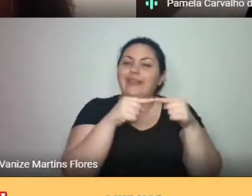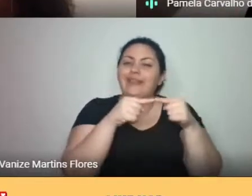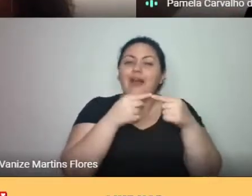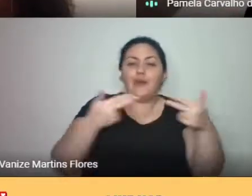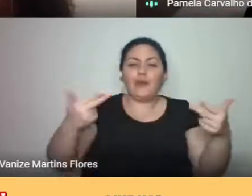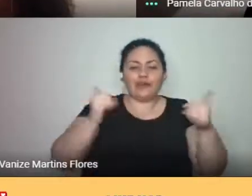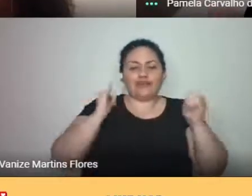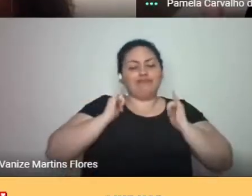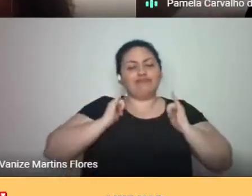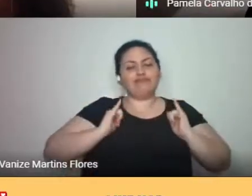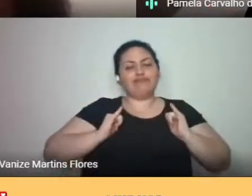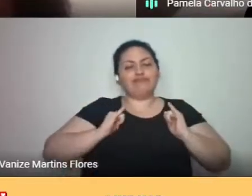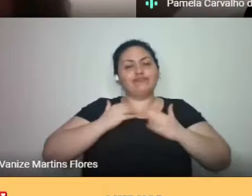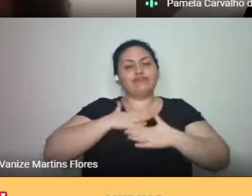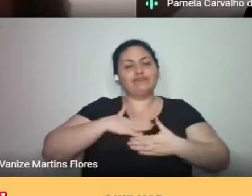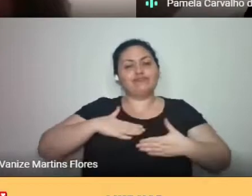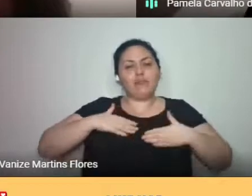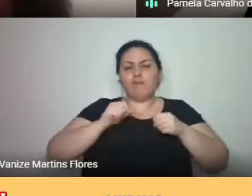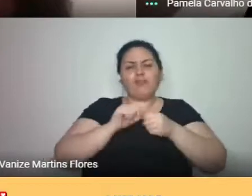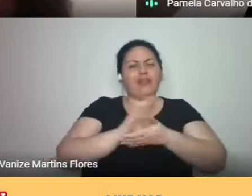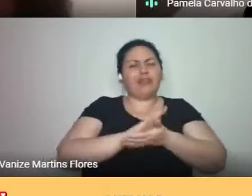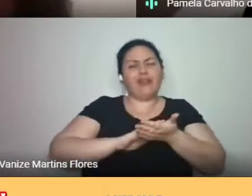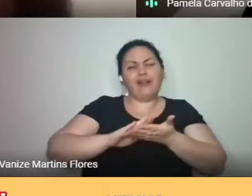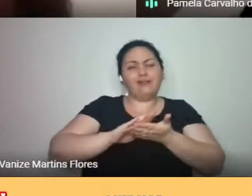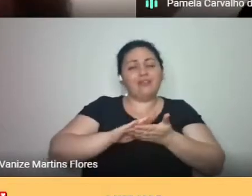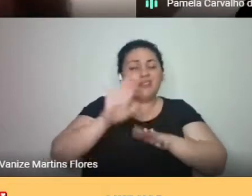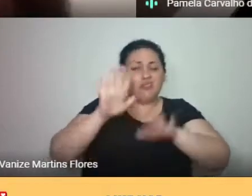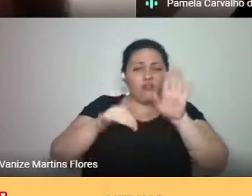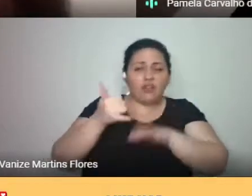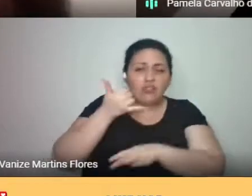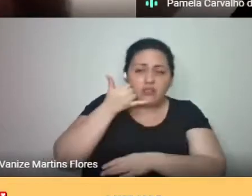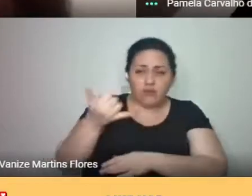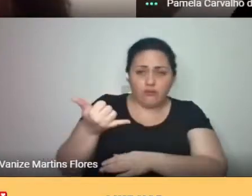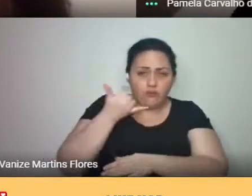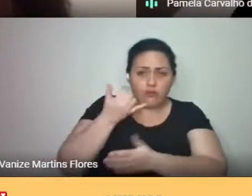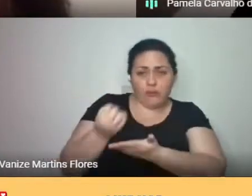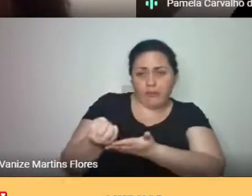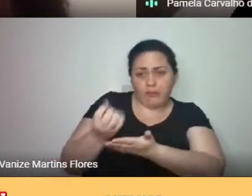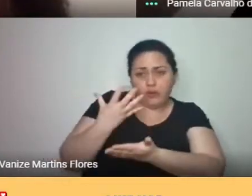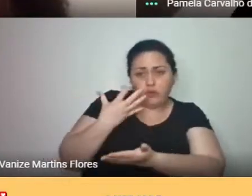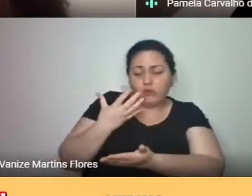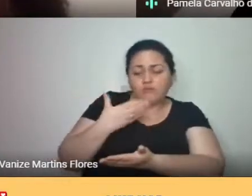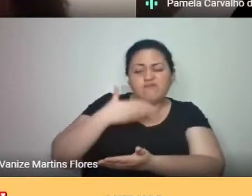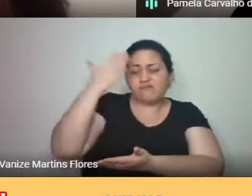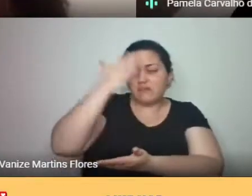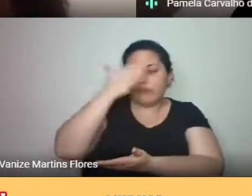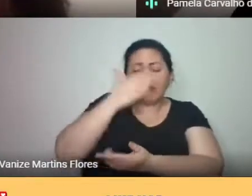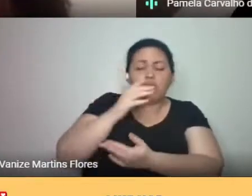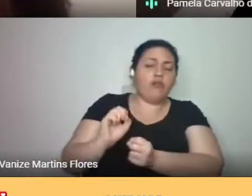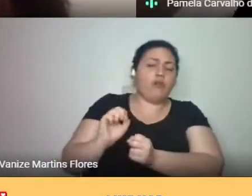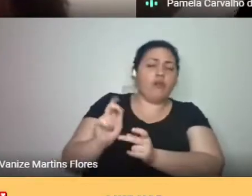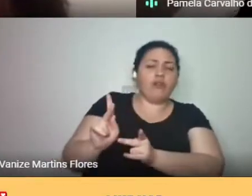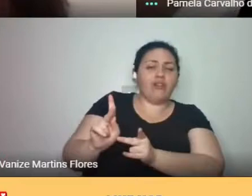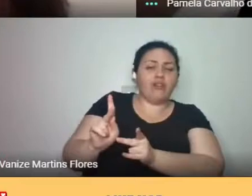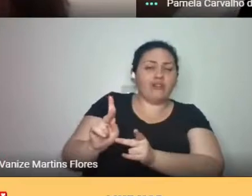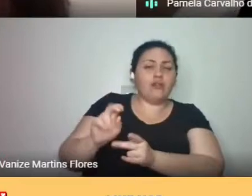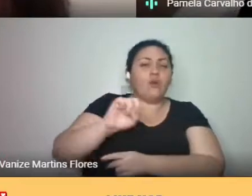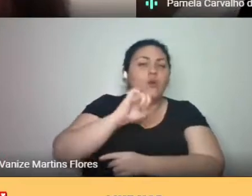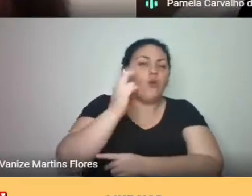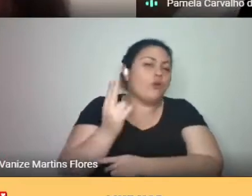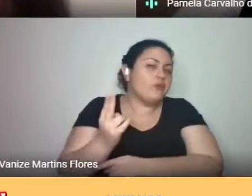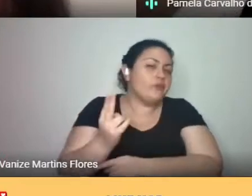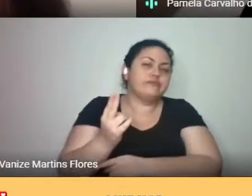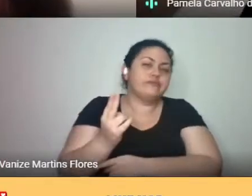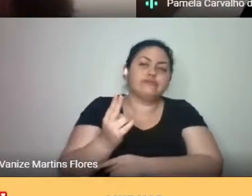perder uma mensagem que chegou, não vou ficar sabendo das últimas notícias